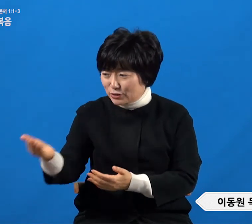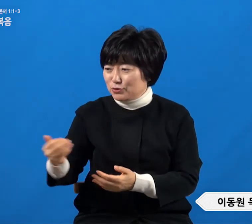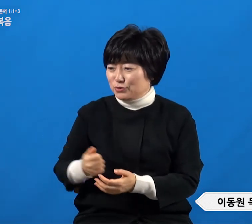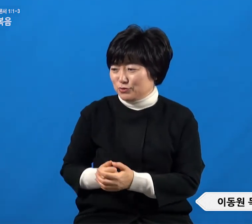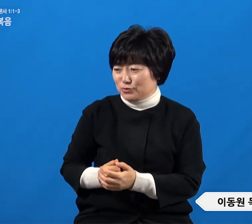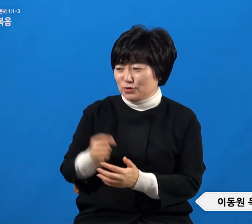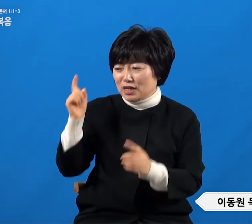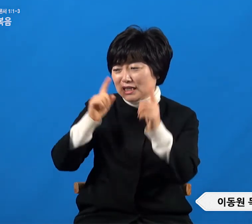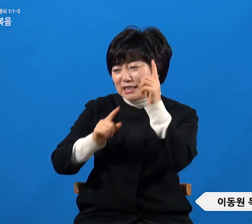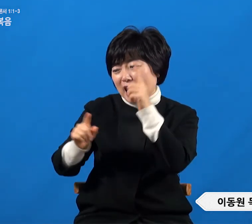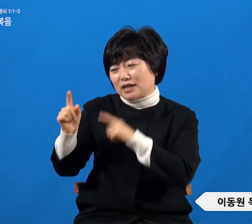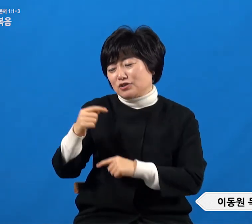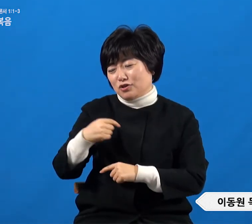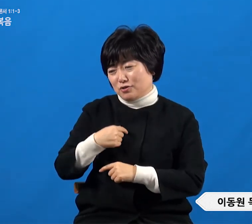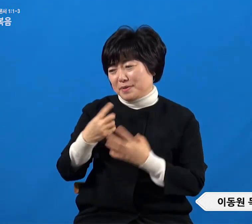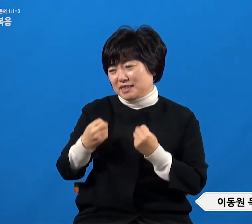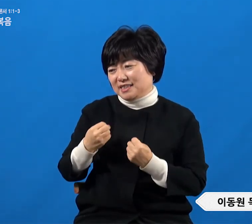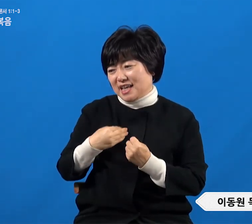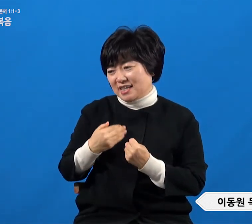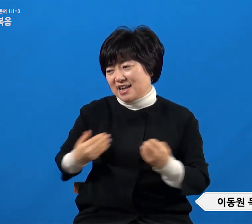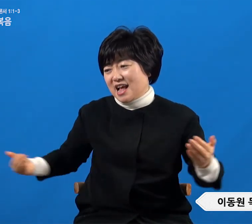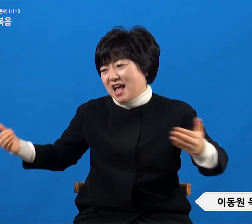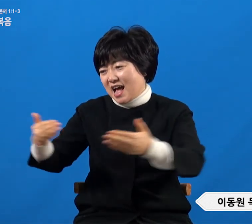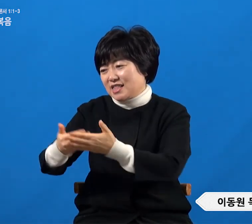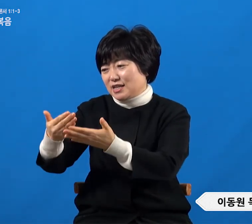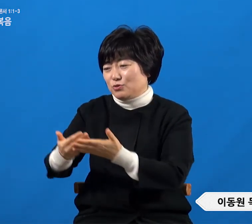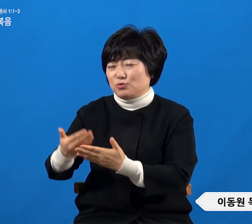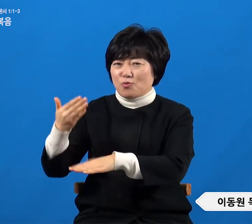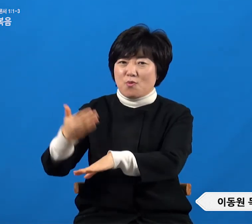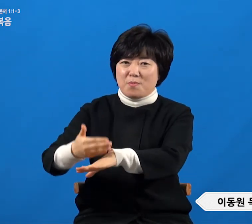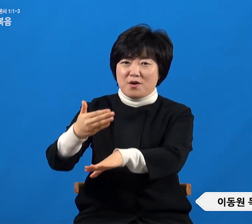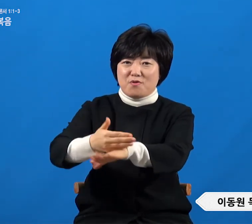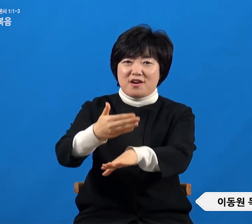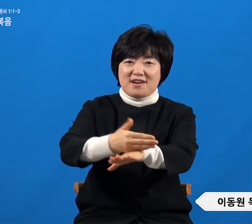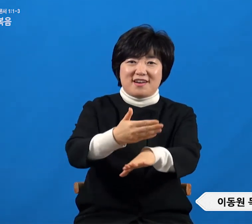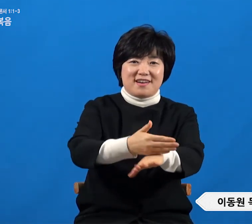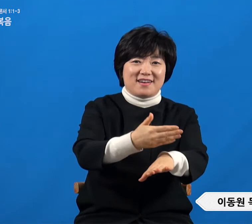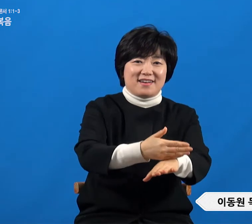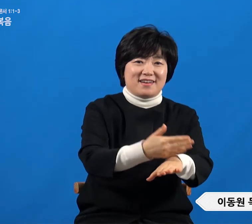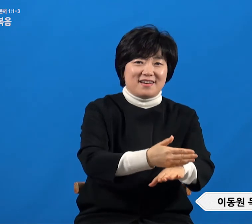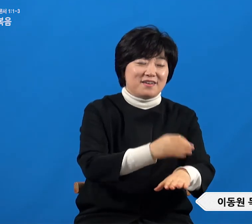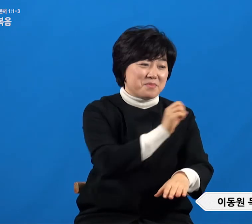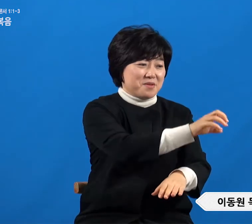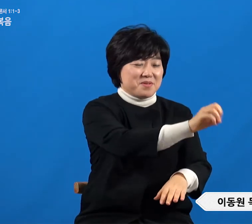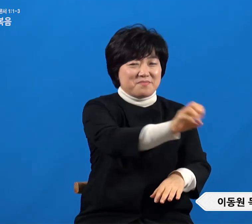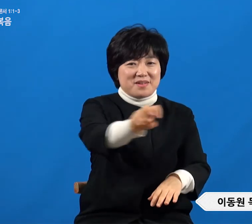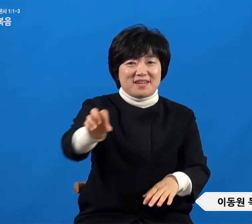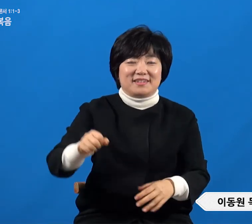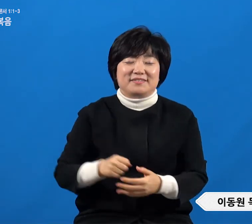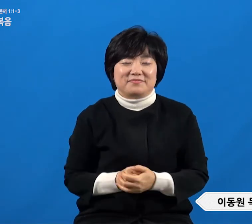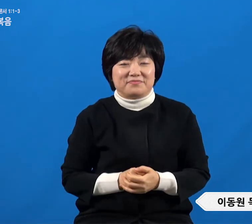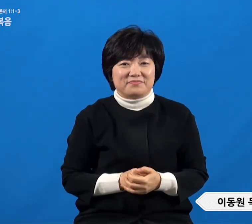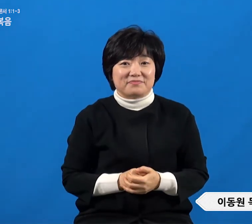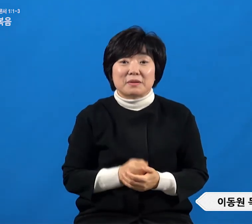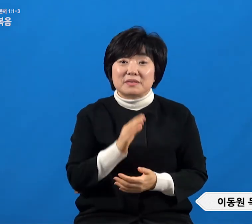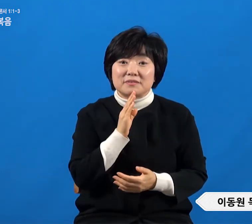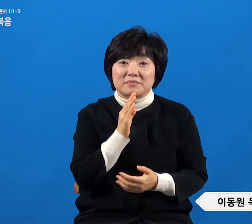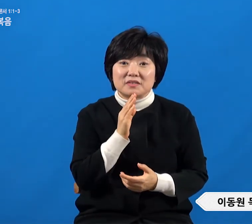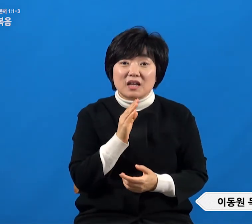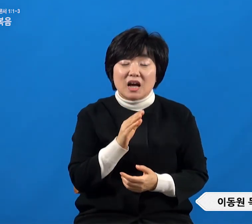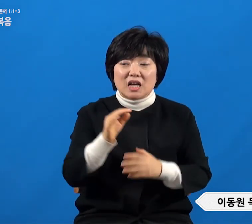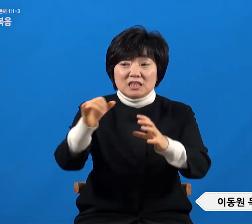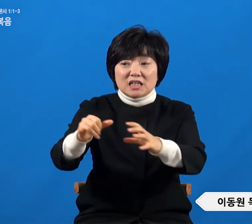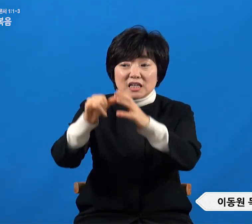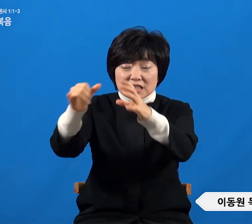땡큐. 상처투성이 안아줘서 고마워요. 그렇습니다. 세상은 여러분이 정죄하지